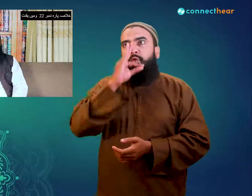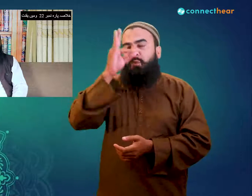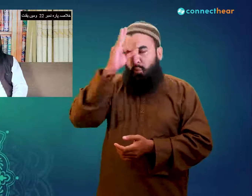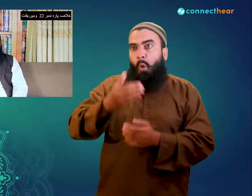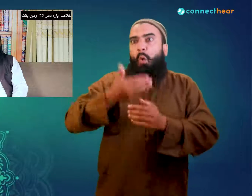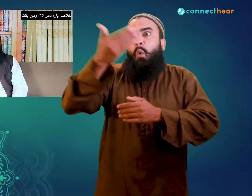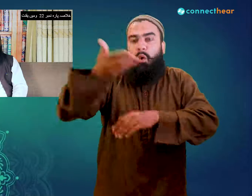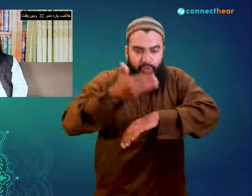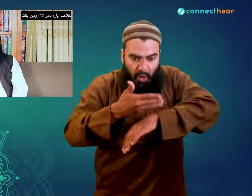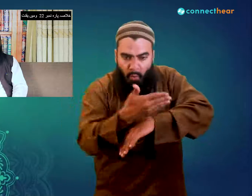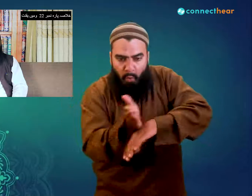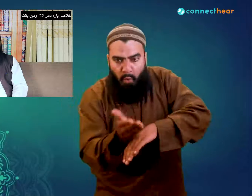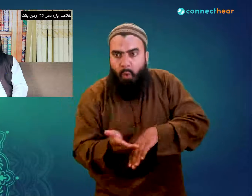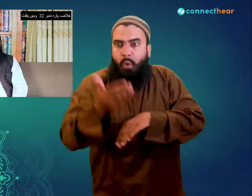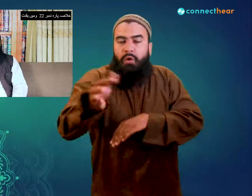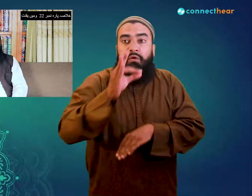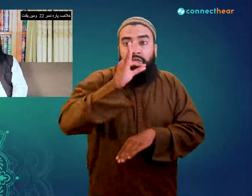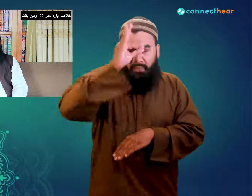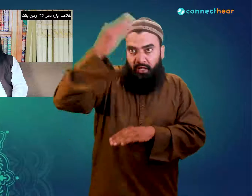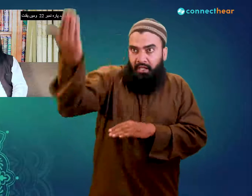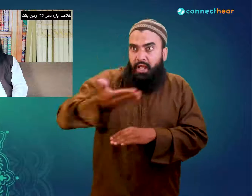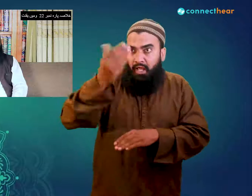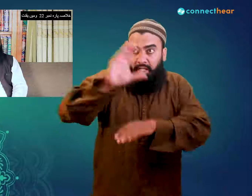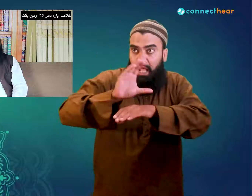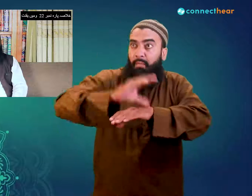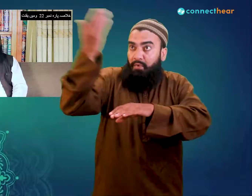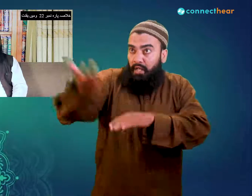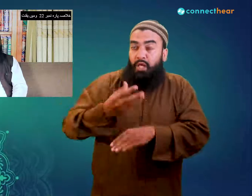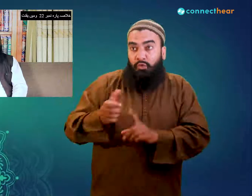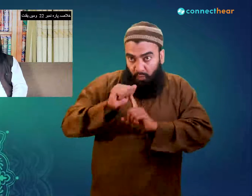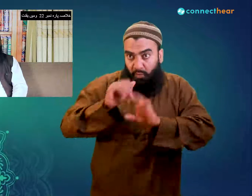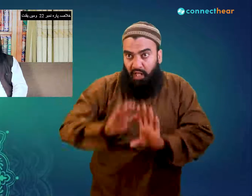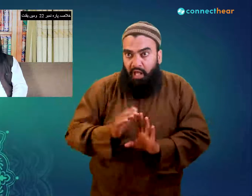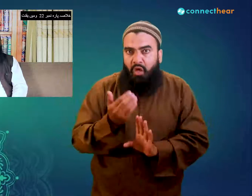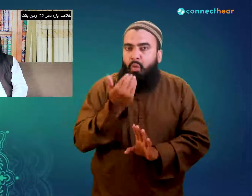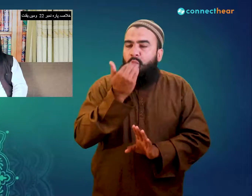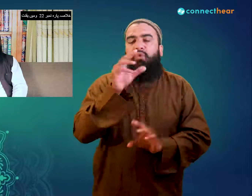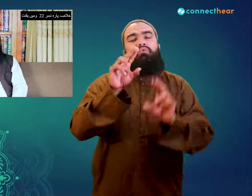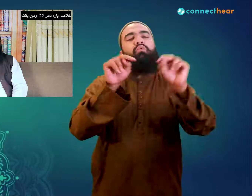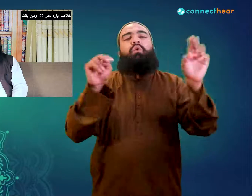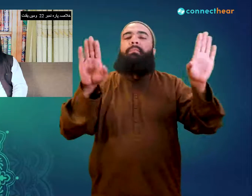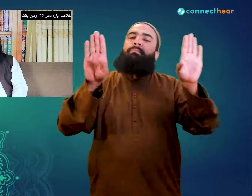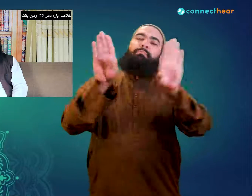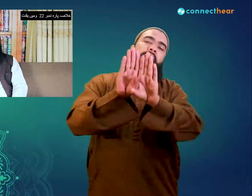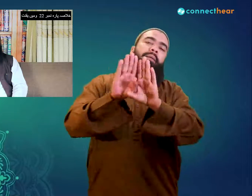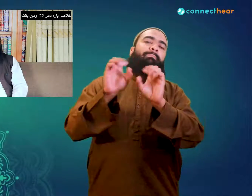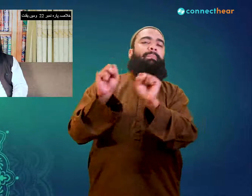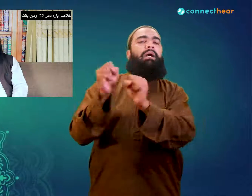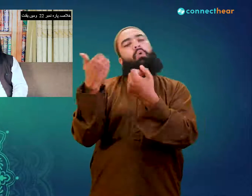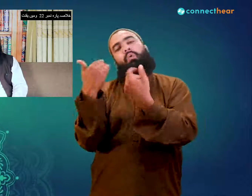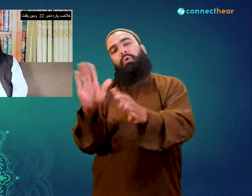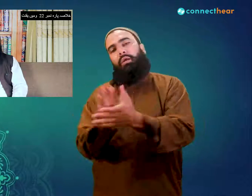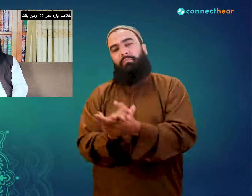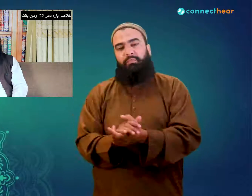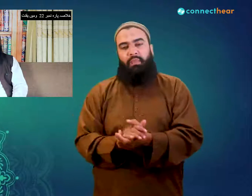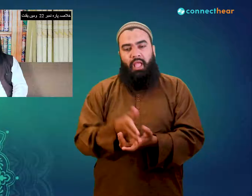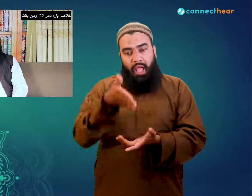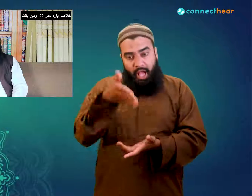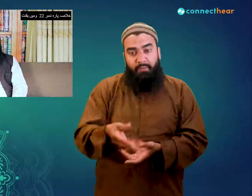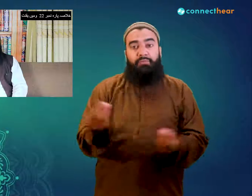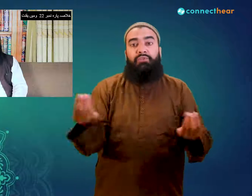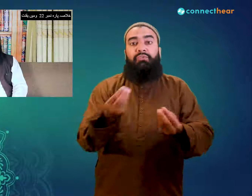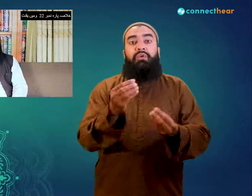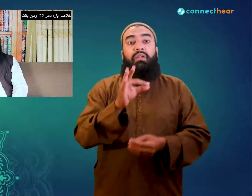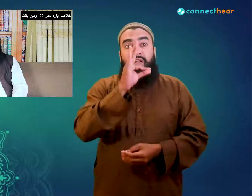کی، نئی شریعت کی، نئی کتاب کی ضرورت ختم ہو گئی۔ اب قیامت تک یہ ضرورت